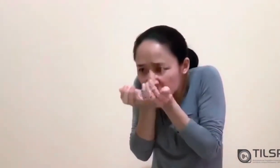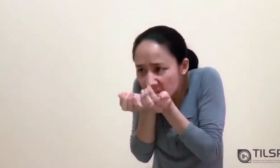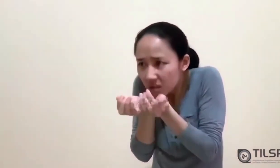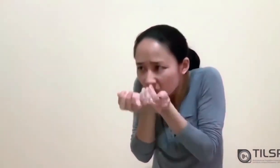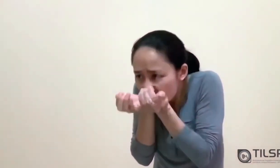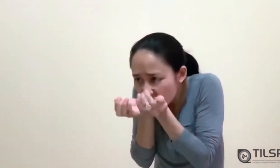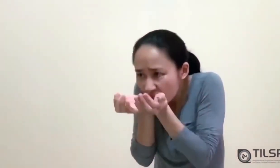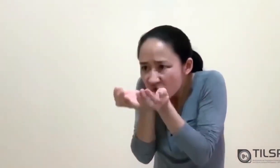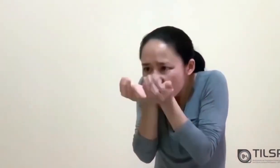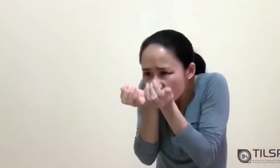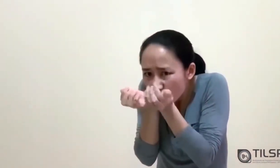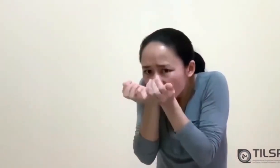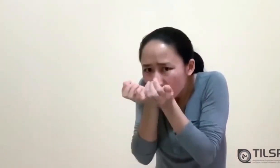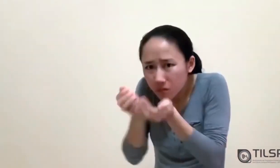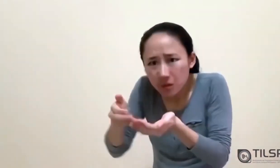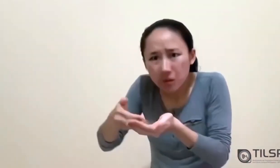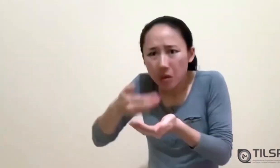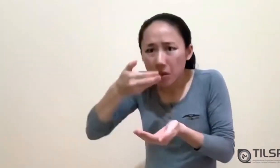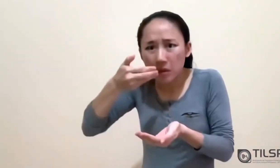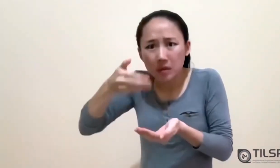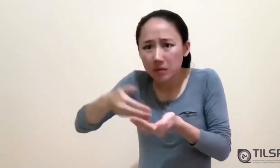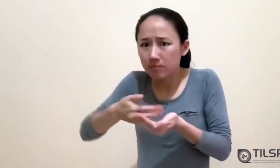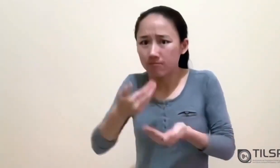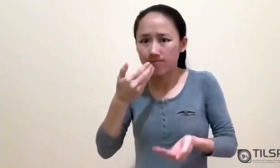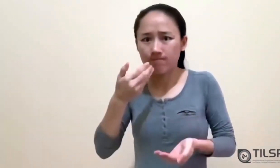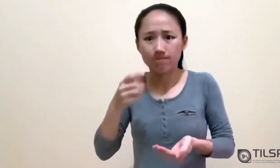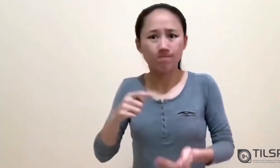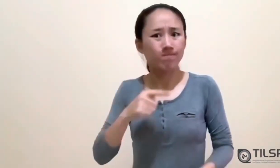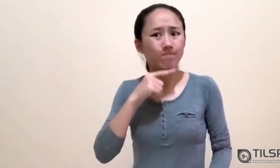dela. A raposa